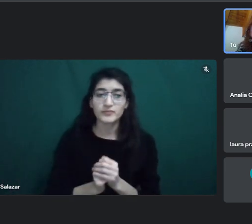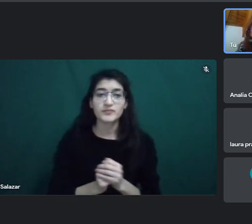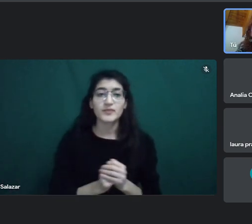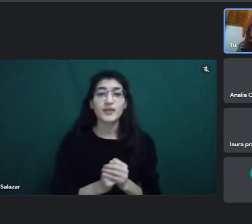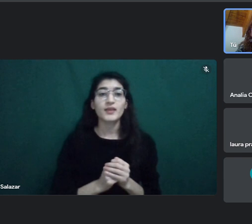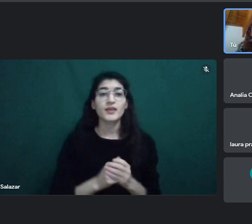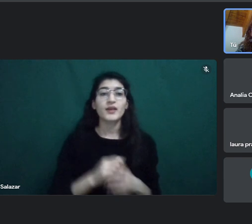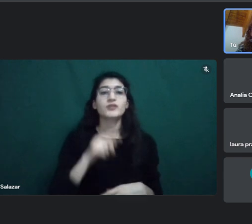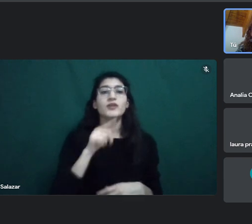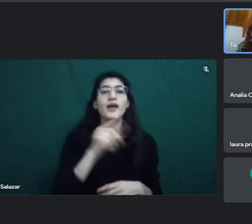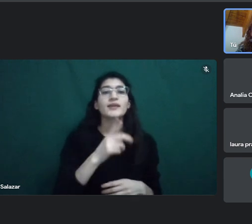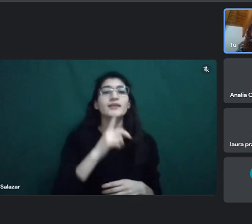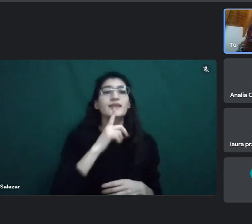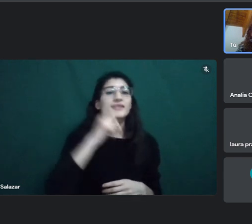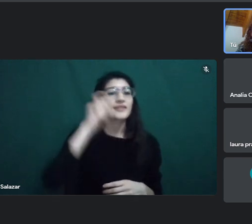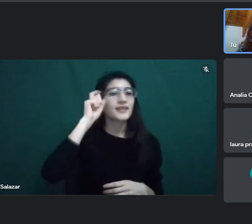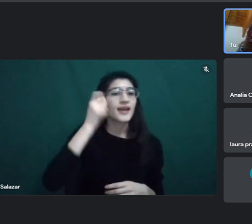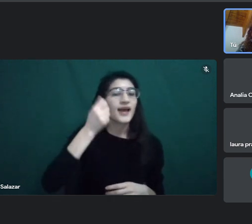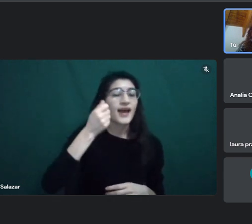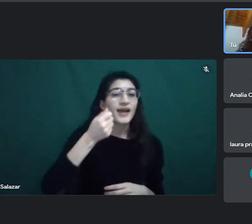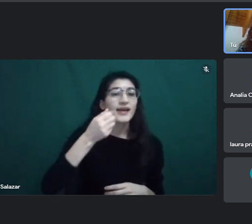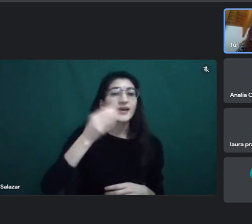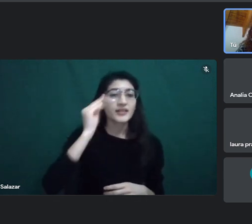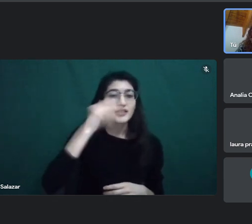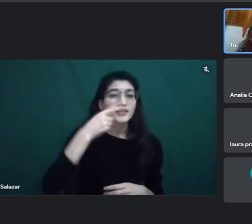cuál es el sustantivo núcleo?